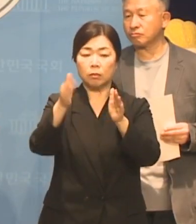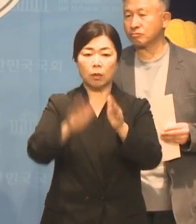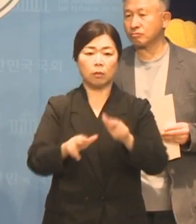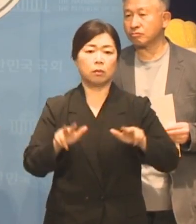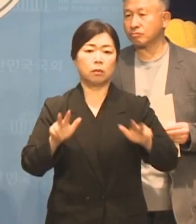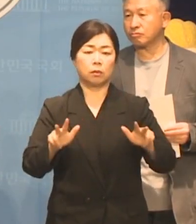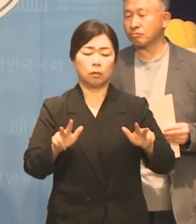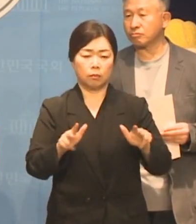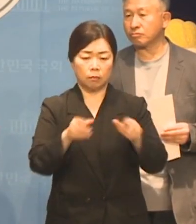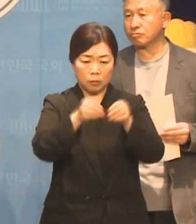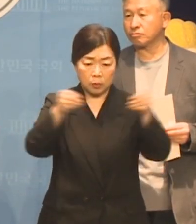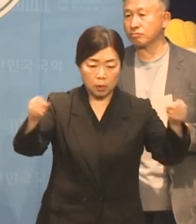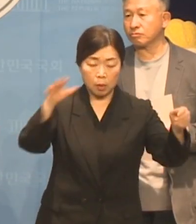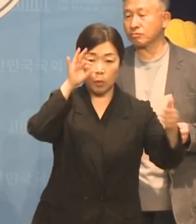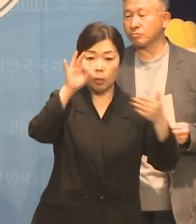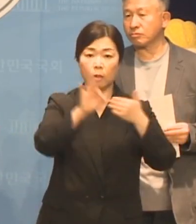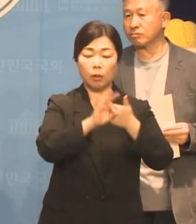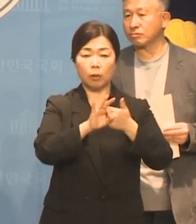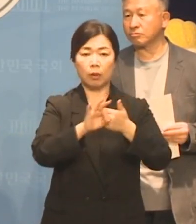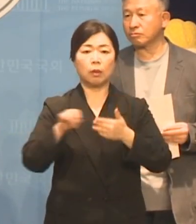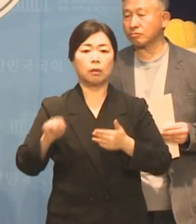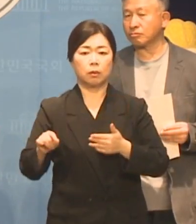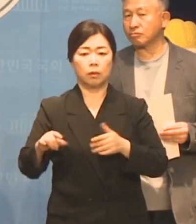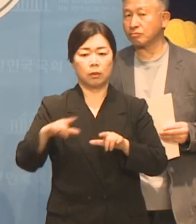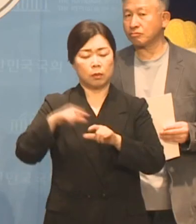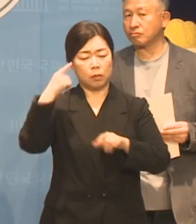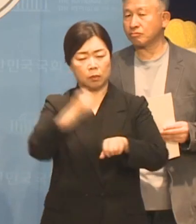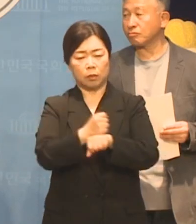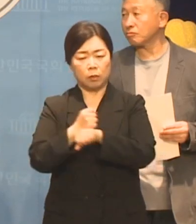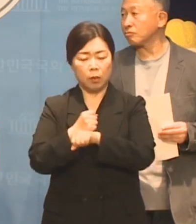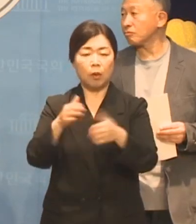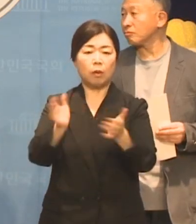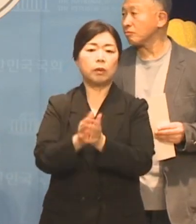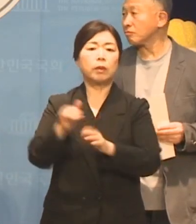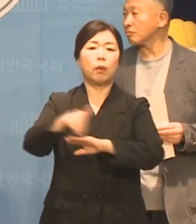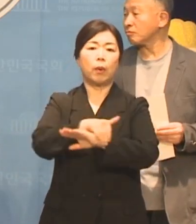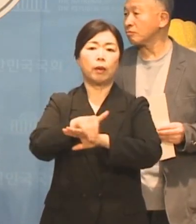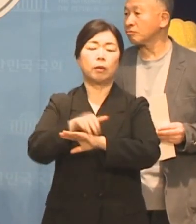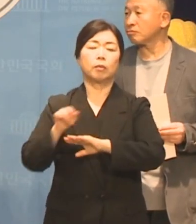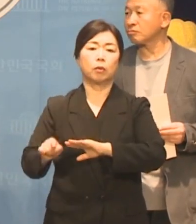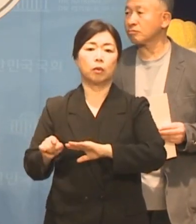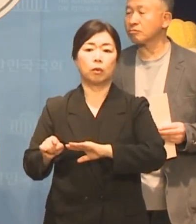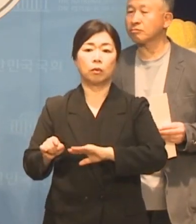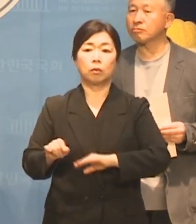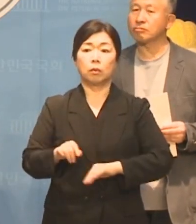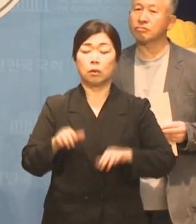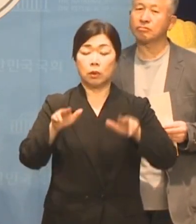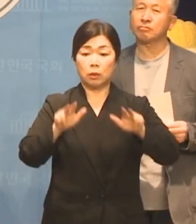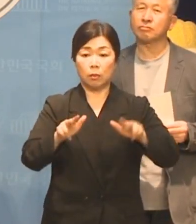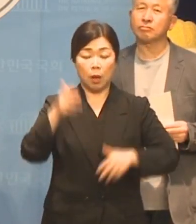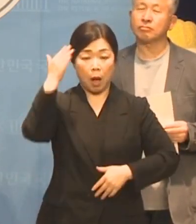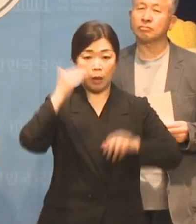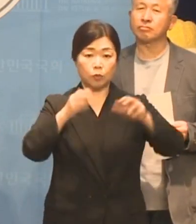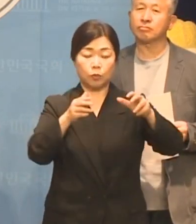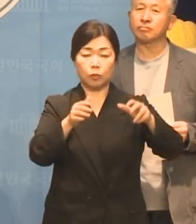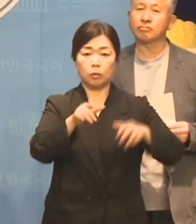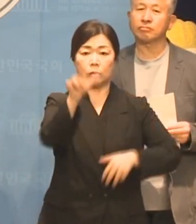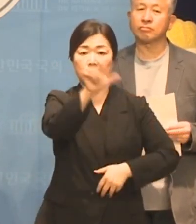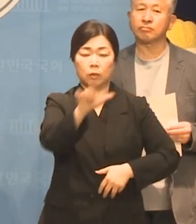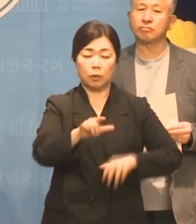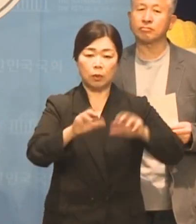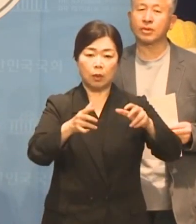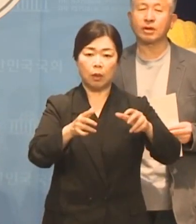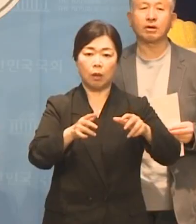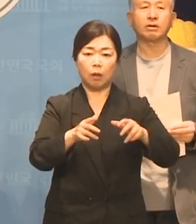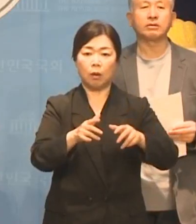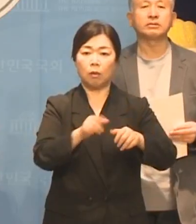냉정히 살펴보면 하나의 전역 구상과 같은 상대국의 주권과 국민의 인권을